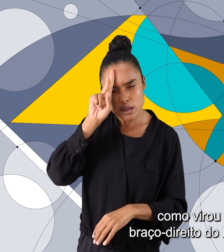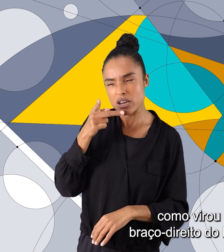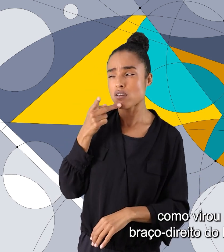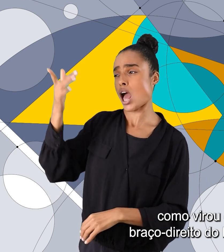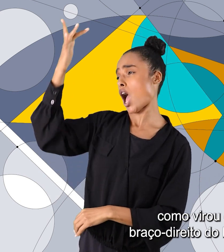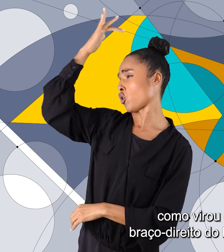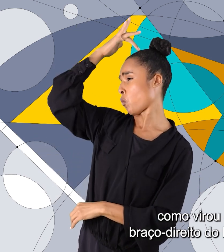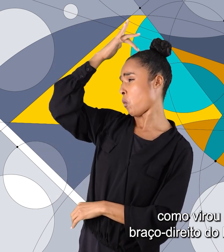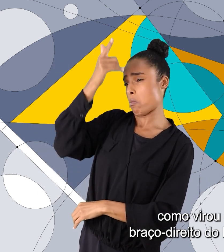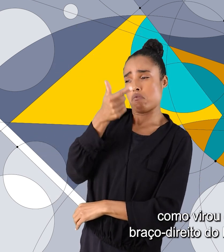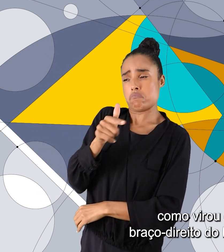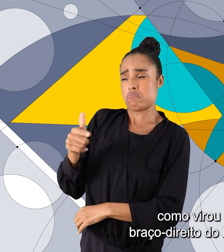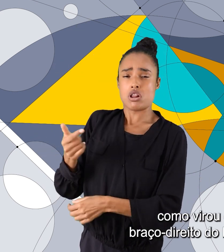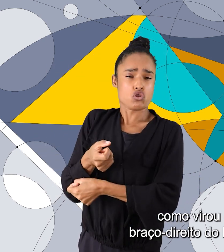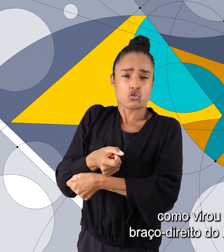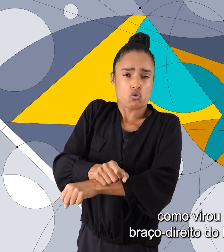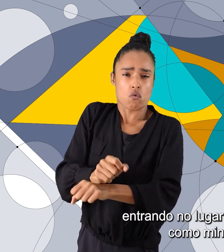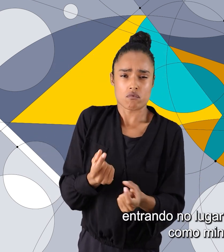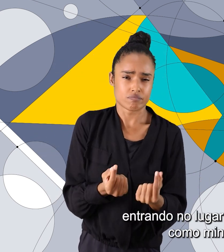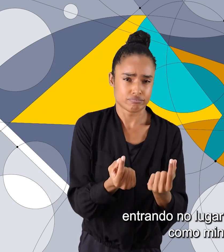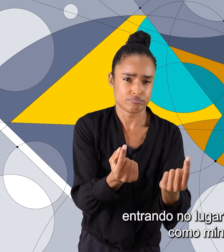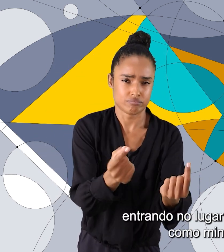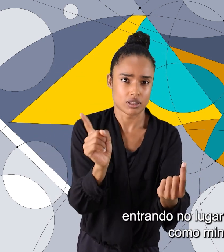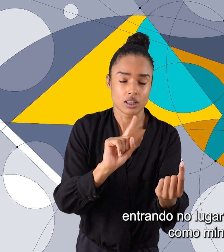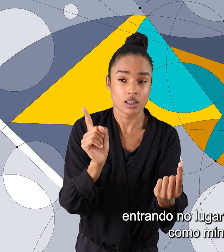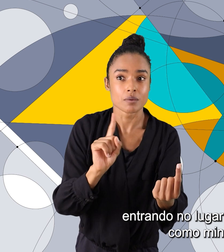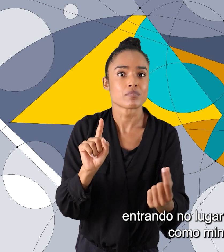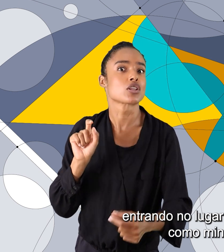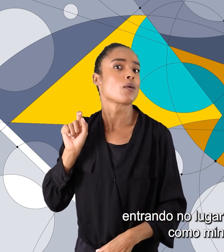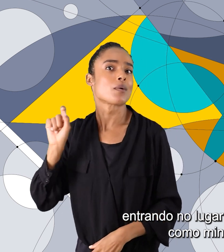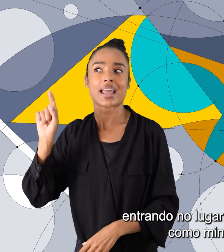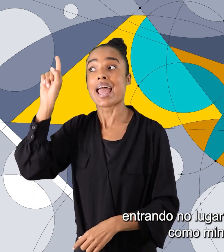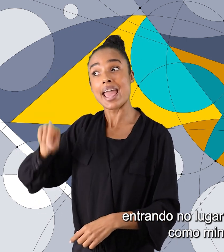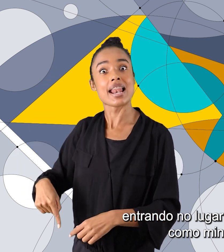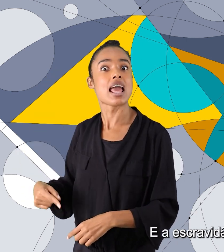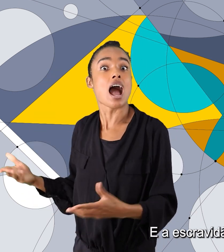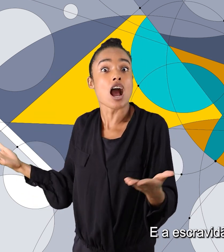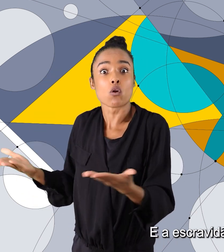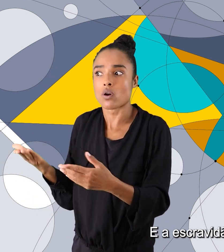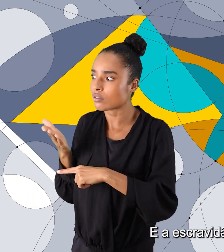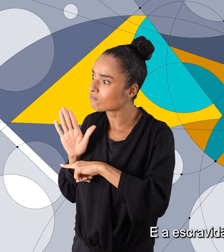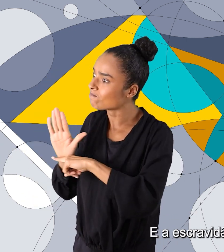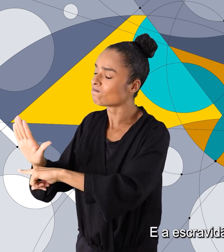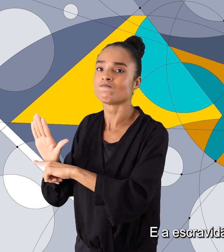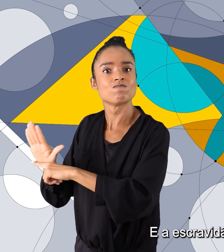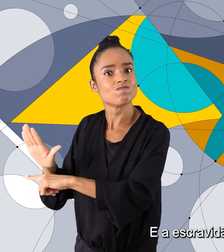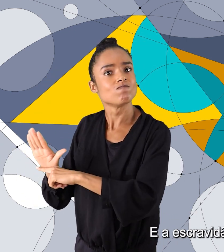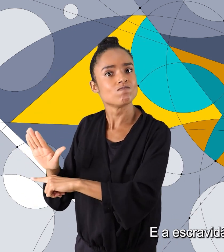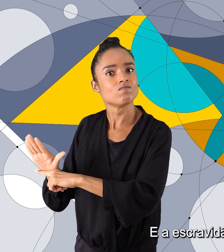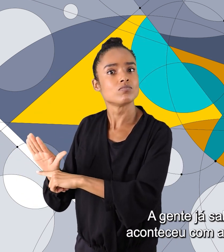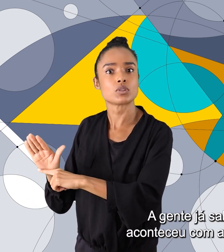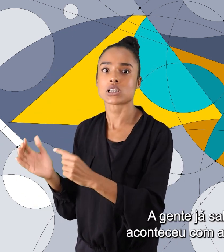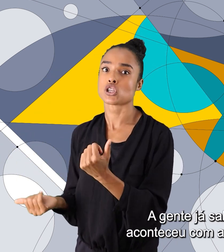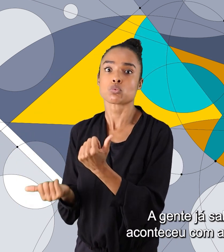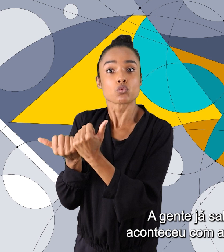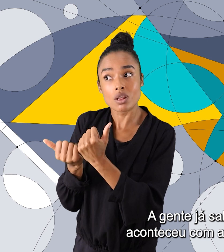como virou o novo braço direito do Dom Pedro, entrando no lugar do Bonifácio como ministro. E a escravidão... Bem,